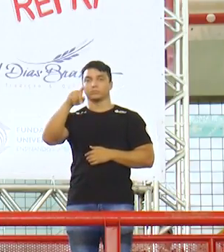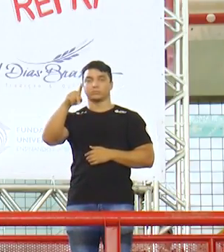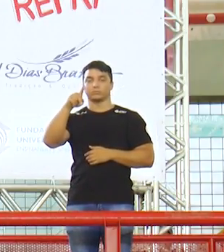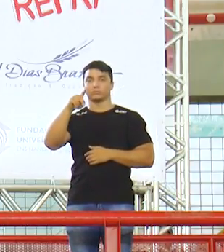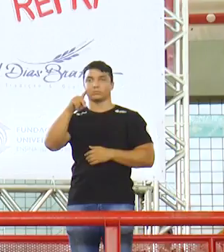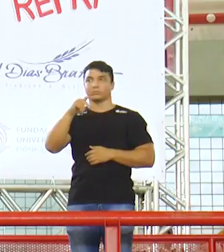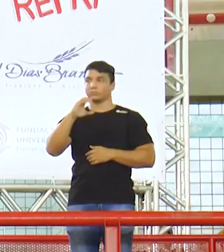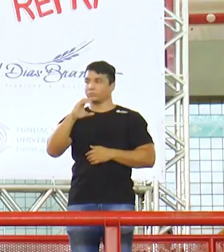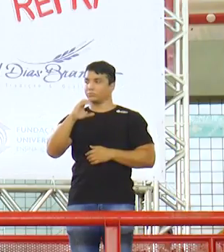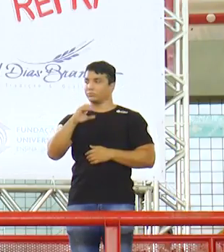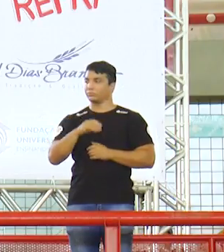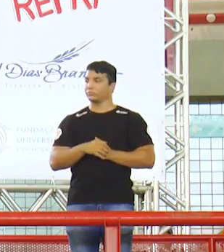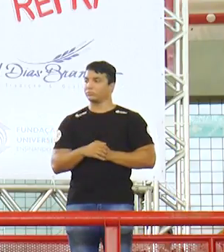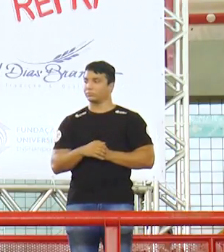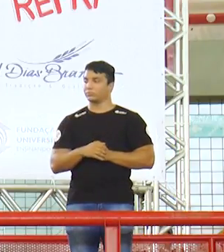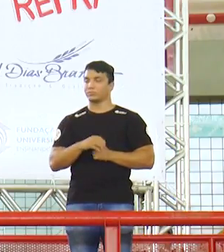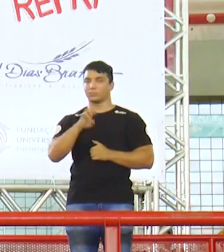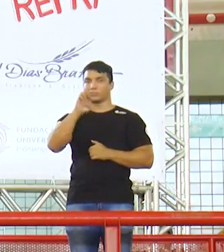E-R-I-C.